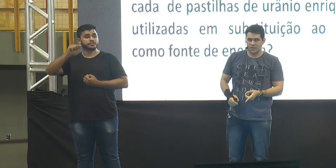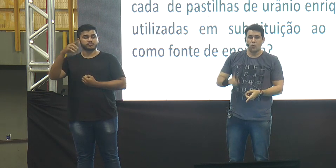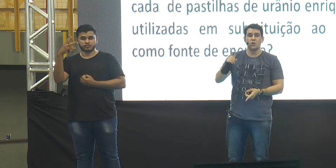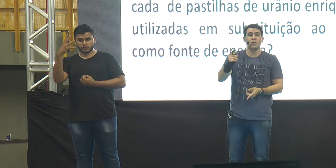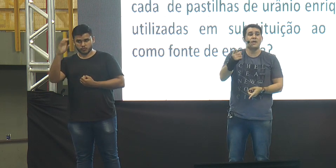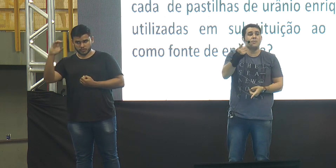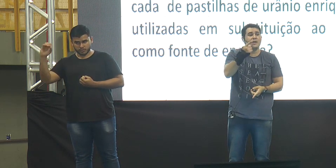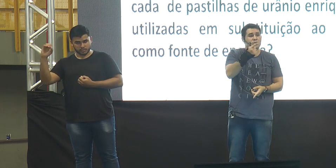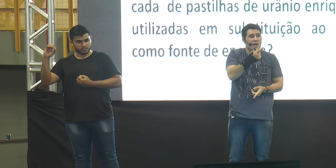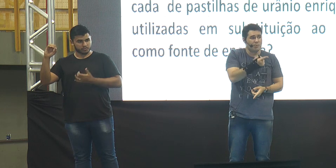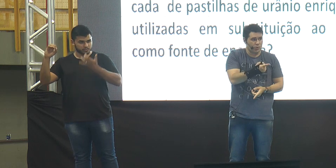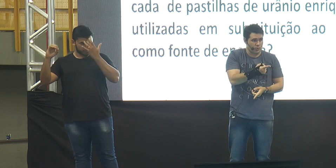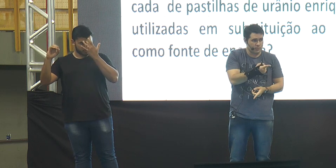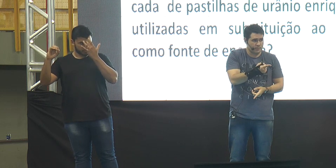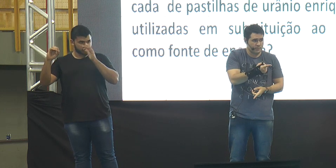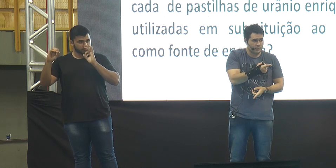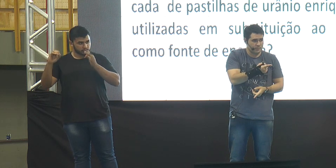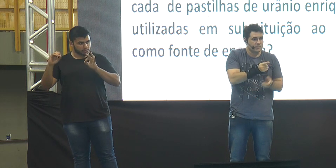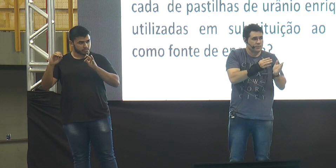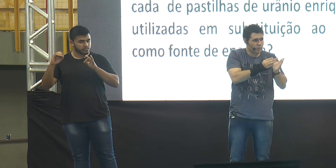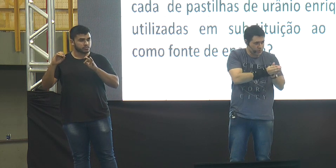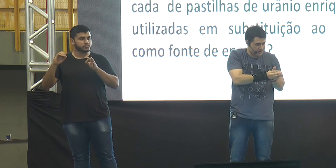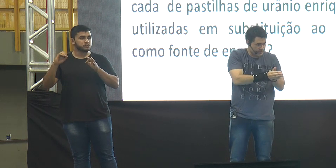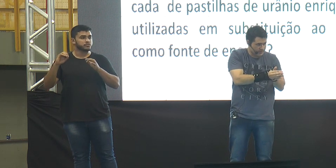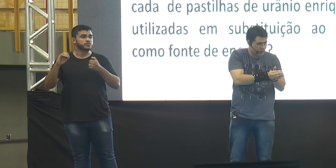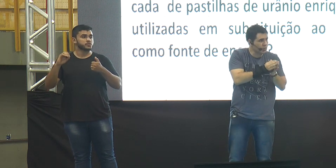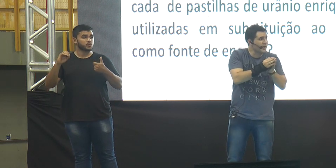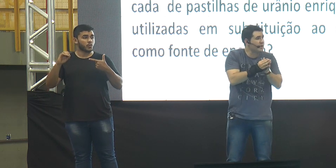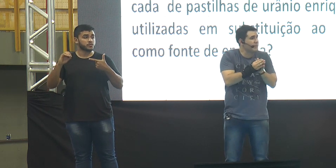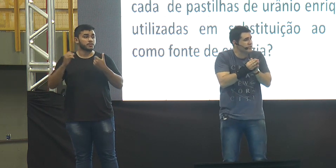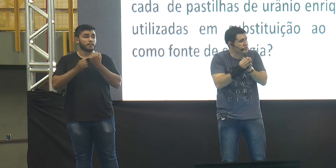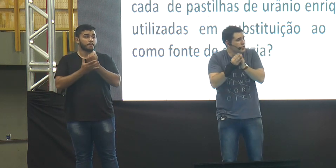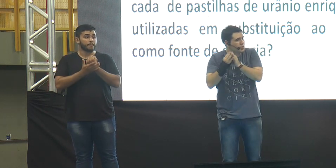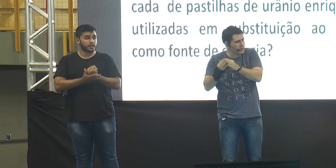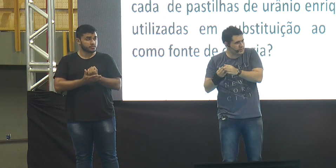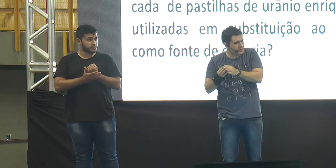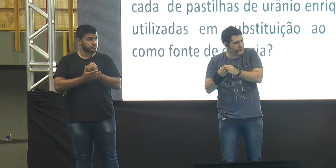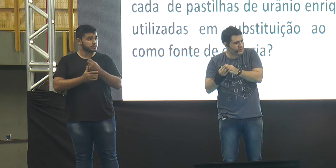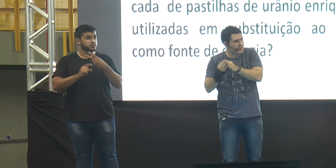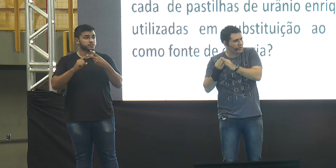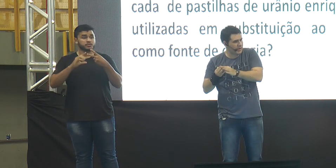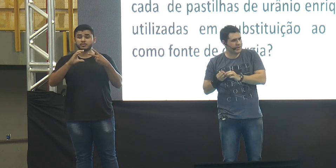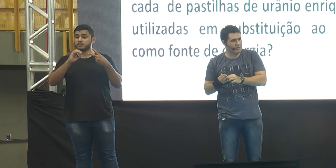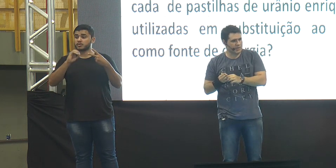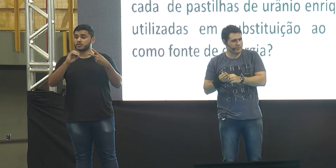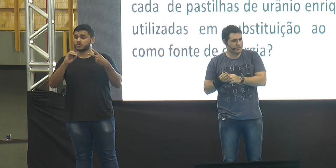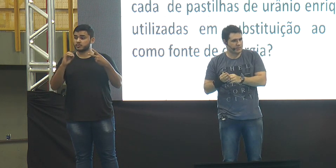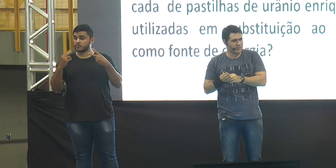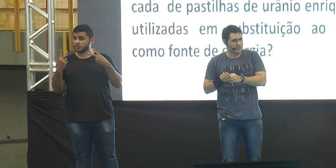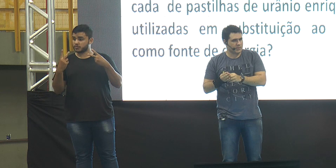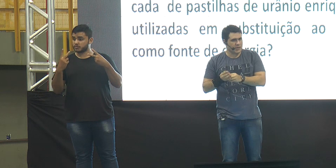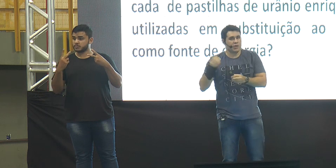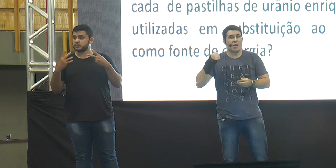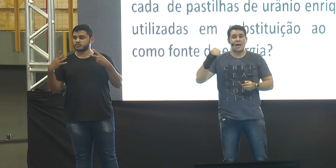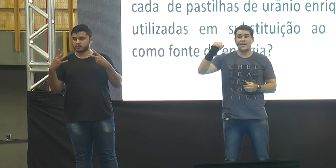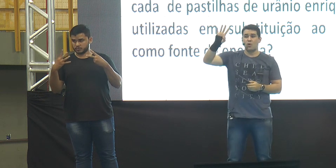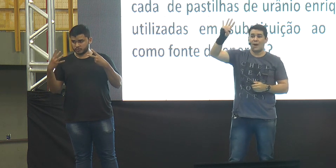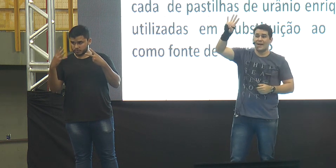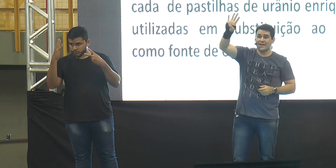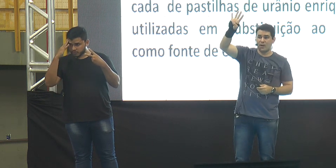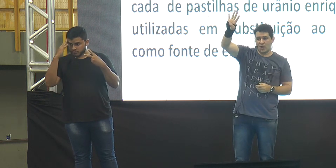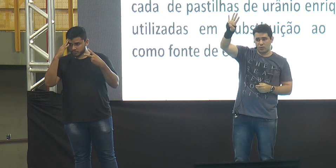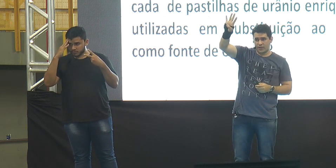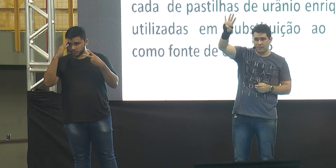400. Quanto é que pesa o carbono? 12. Quanto é que pesa o CO2? 44. Então, a